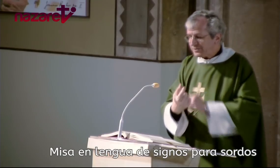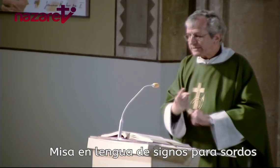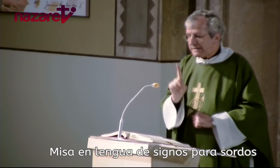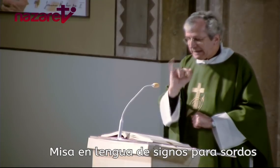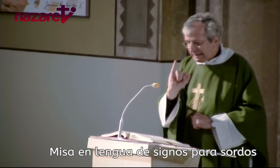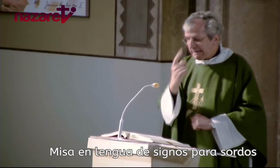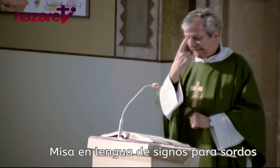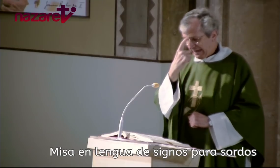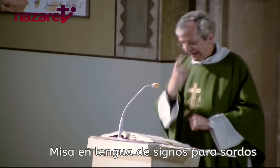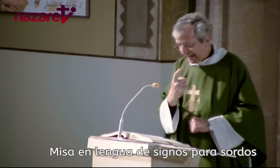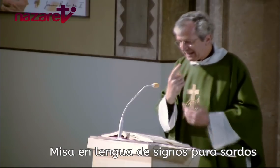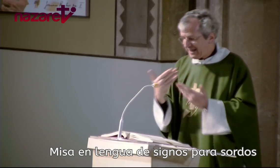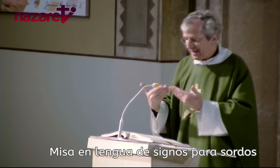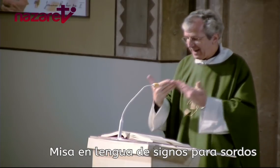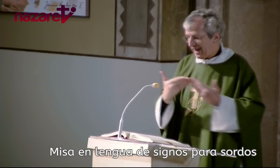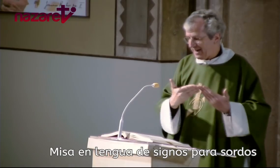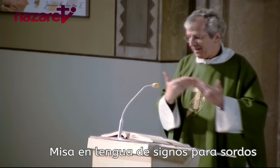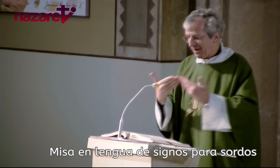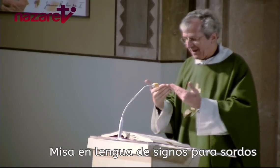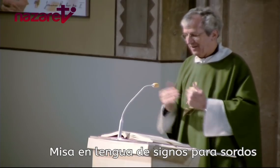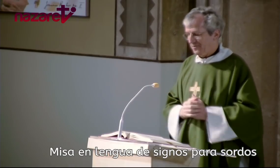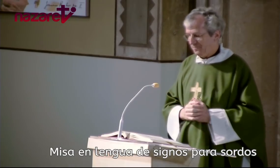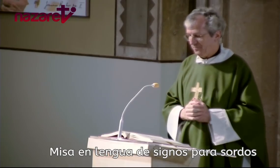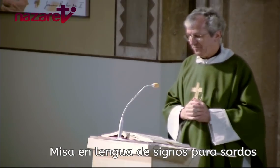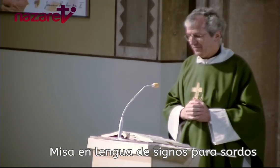Convertíos y creed en el Evangelio.